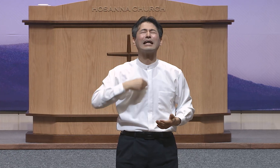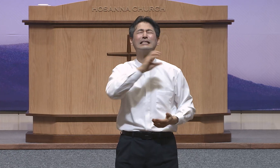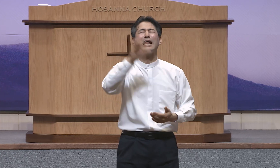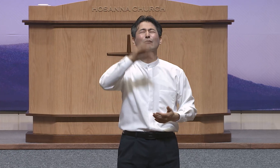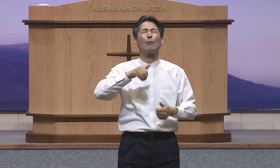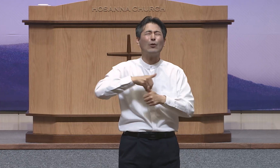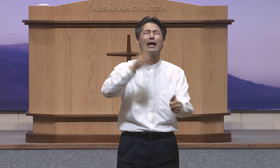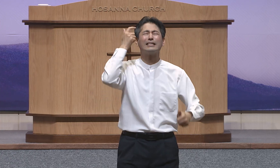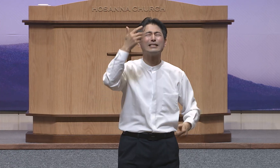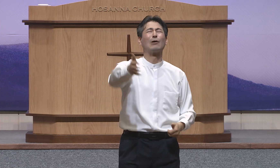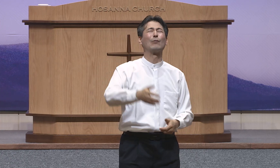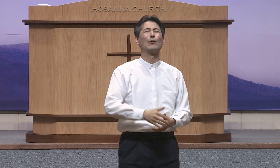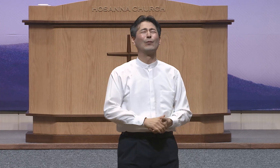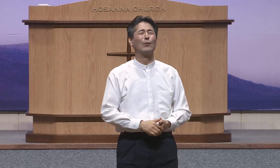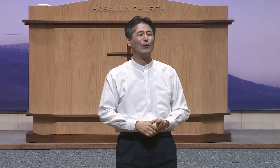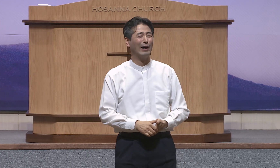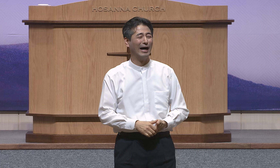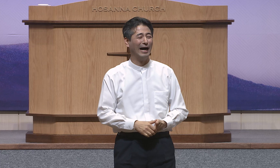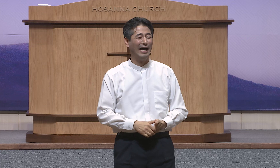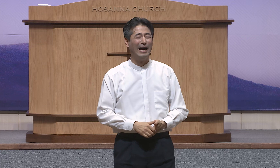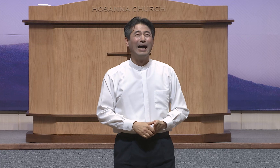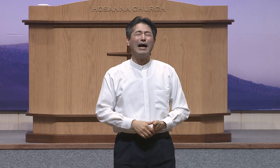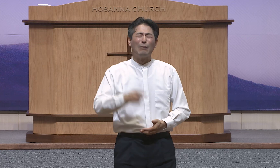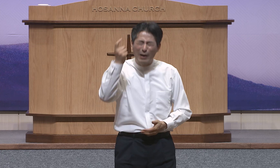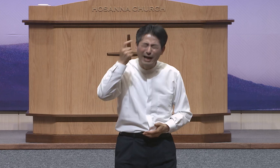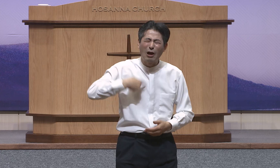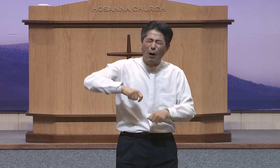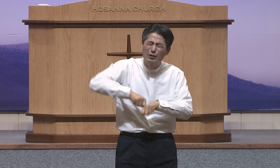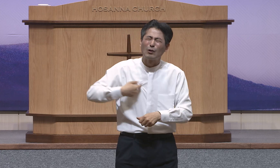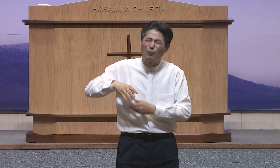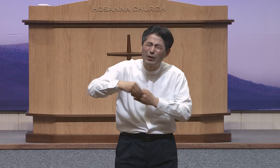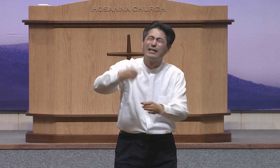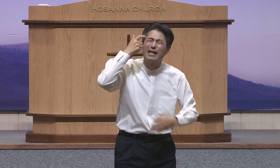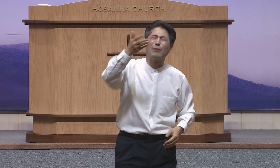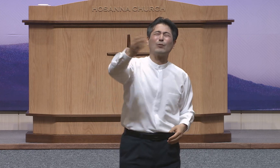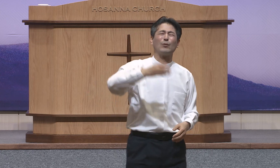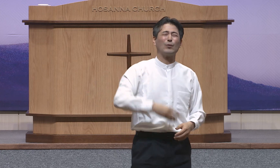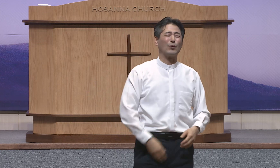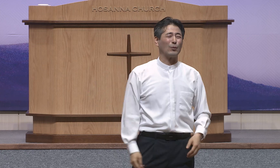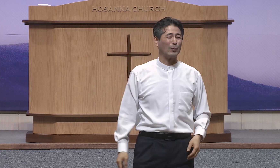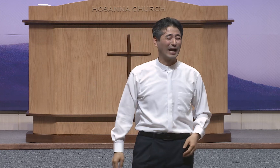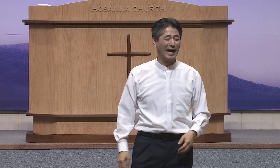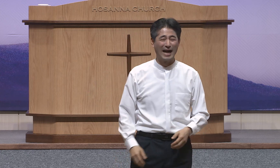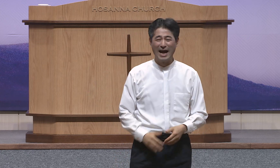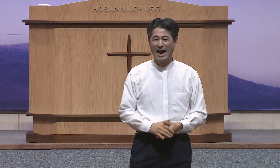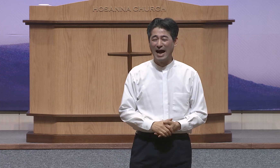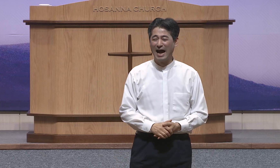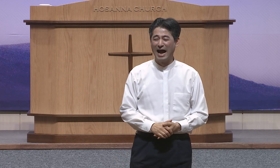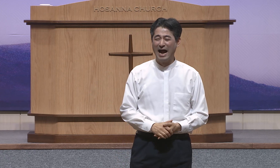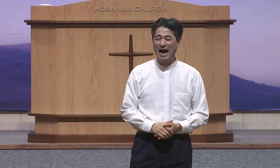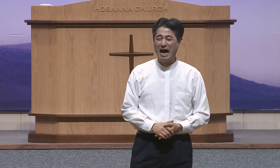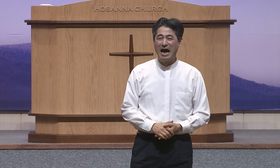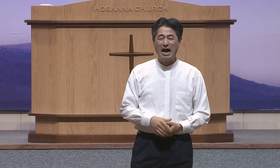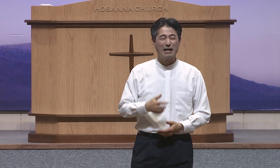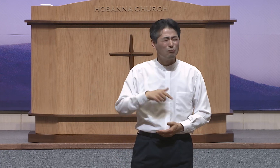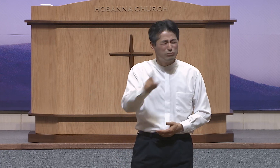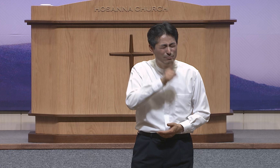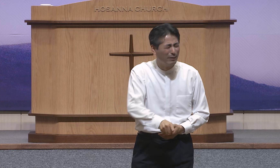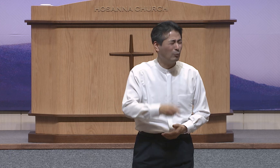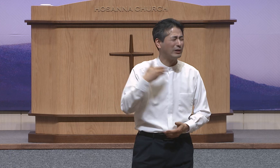하나님 왜 여기를 보내셨습니까? 왜 저를 왜 억지로 여기를 데려다 놓으셨습니까?